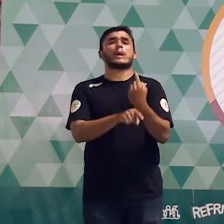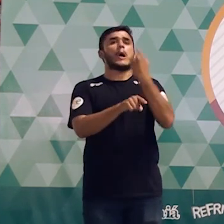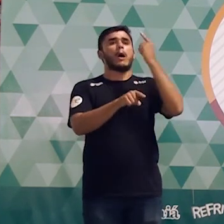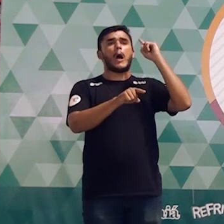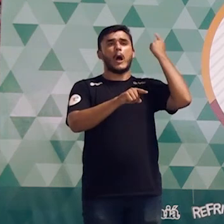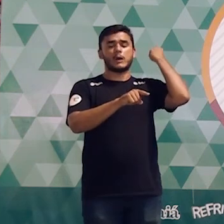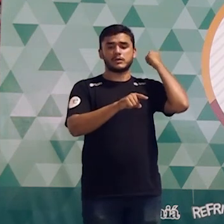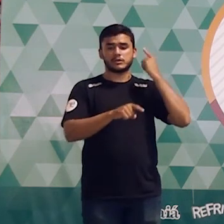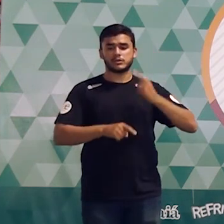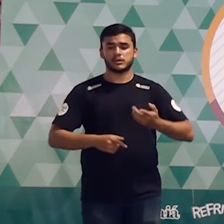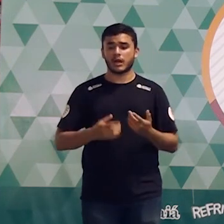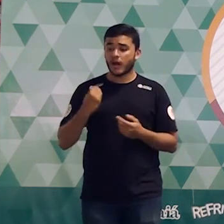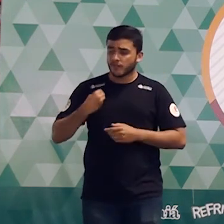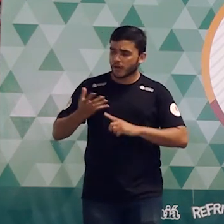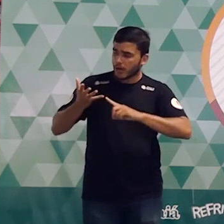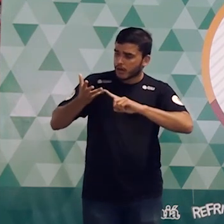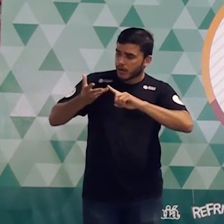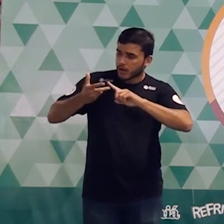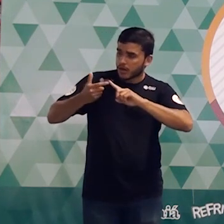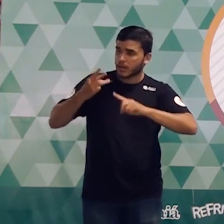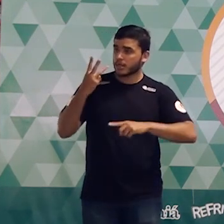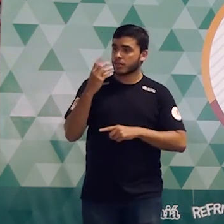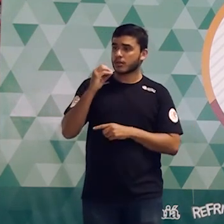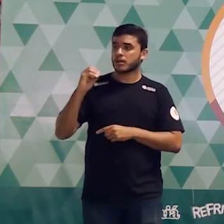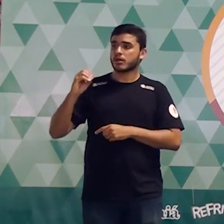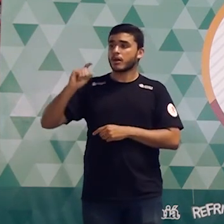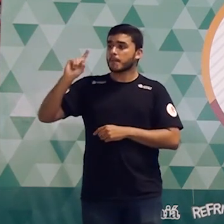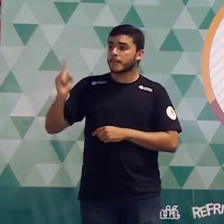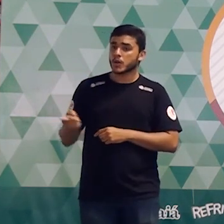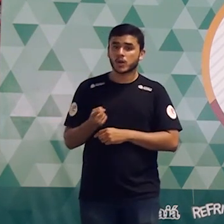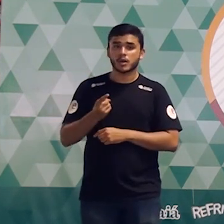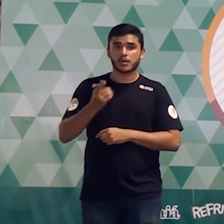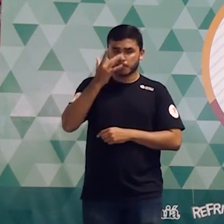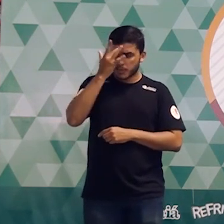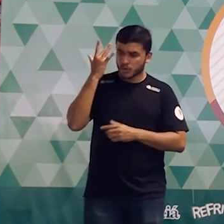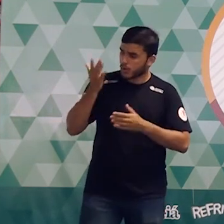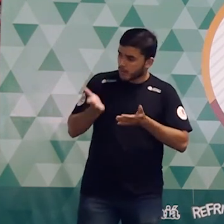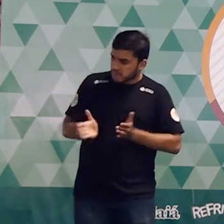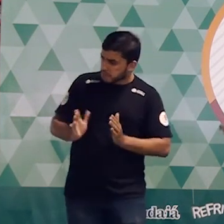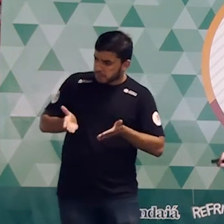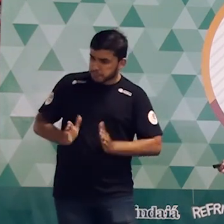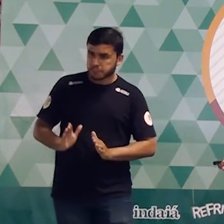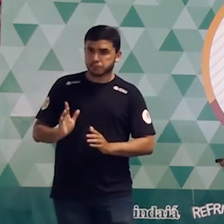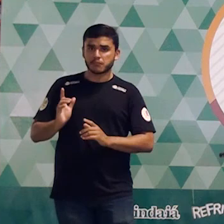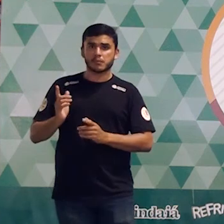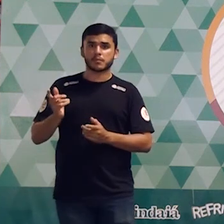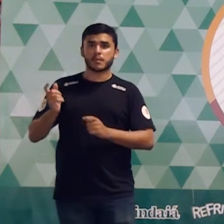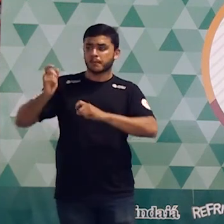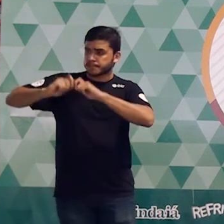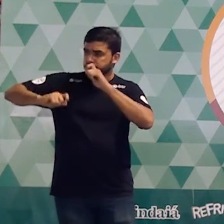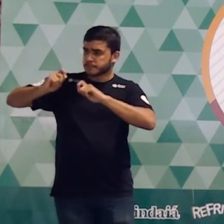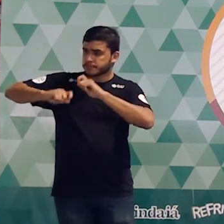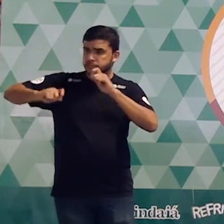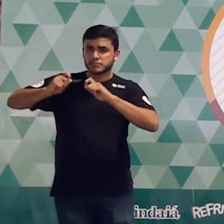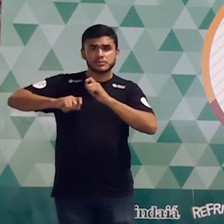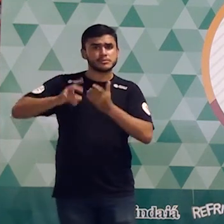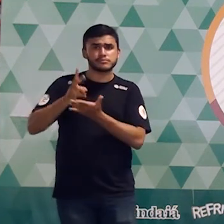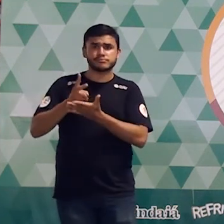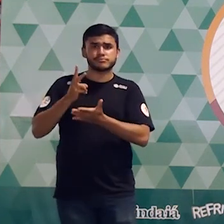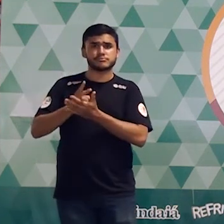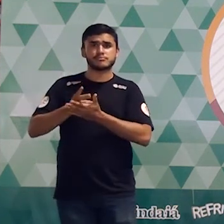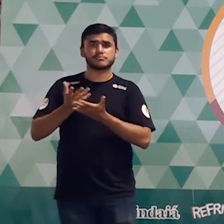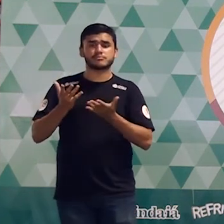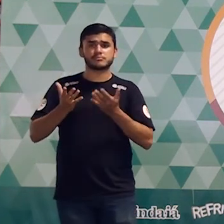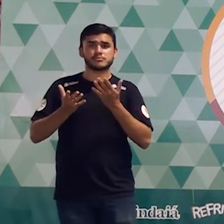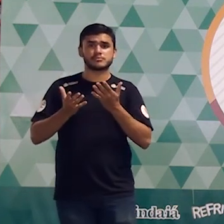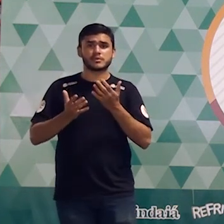mundo 300 milhões? Está acontecendo alguma coisa errada, esse pessoal não fazia menino e direto, fazia menino todo o tempo. As